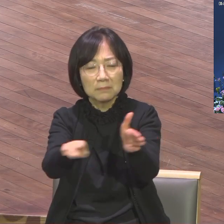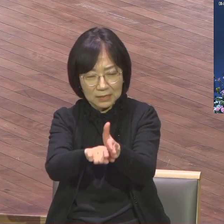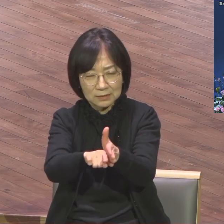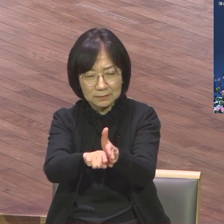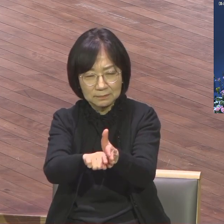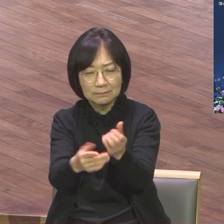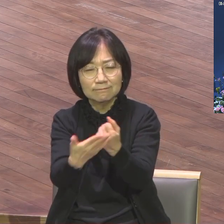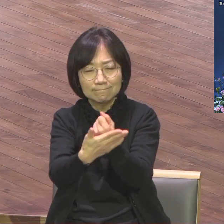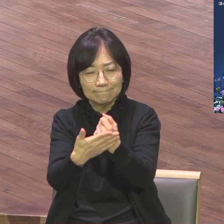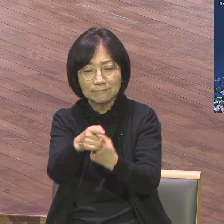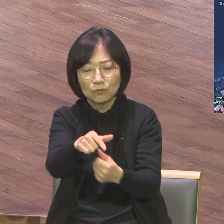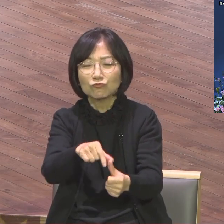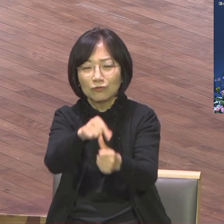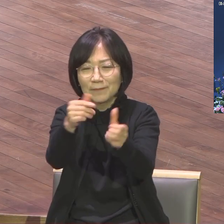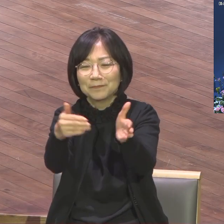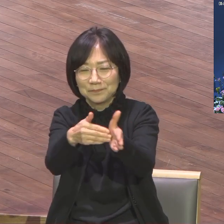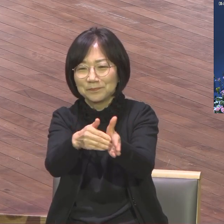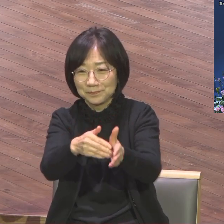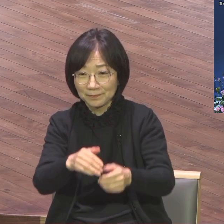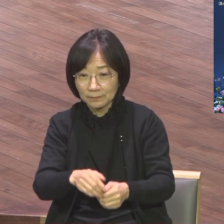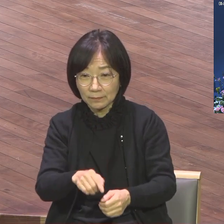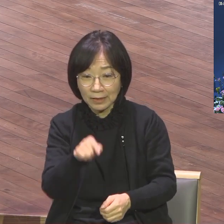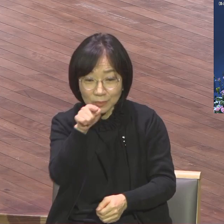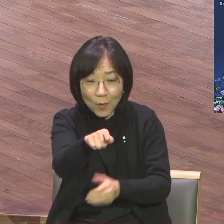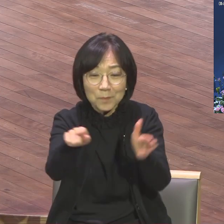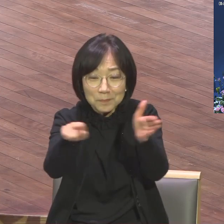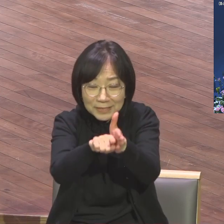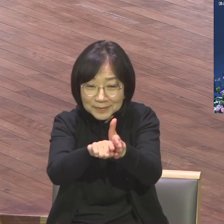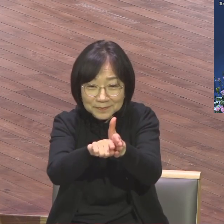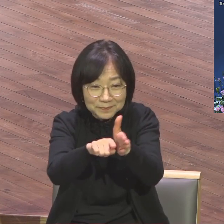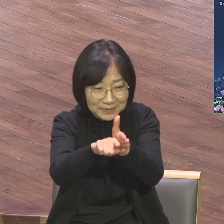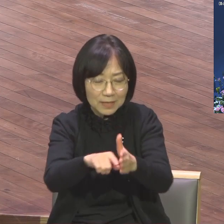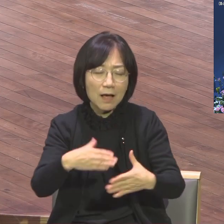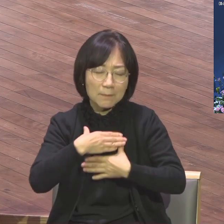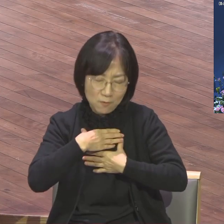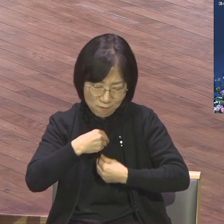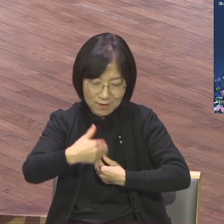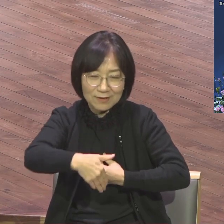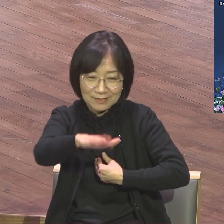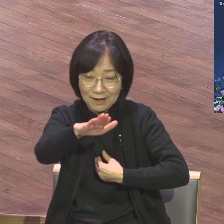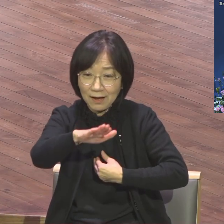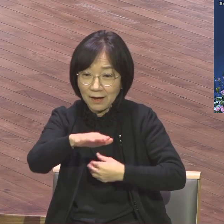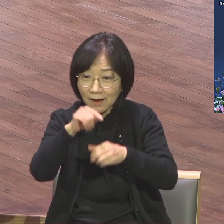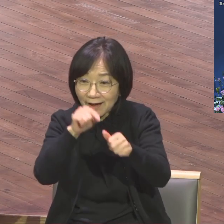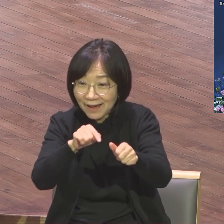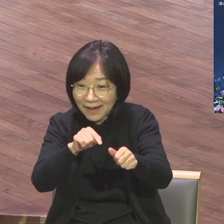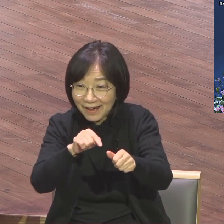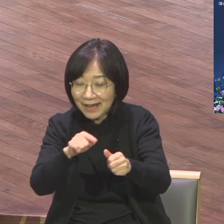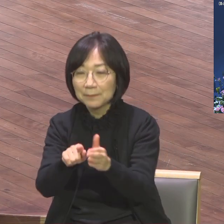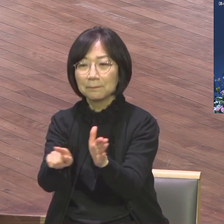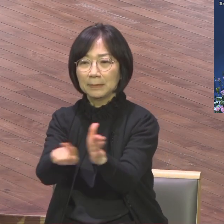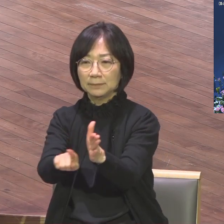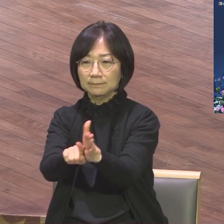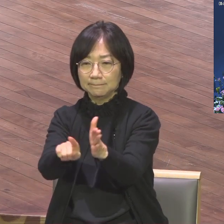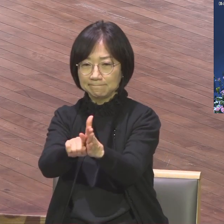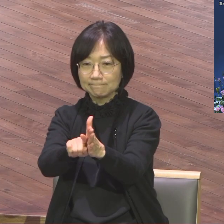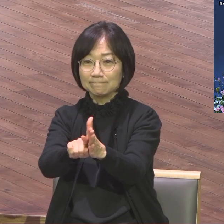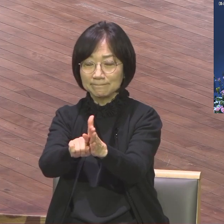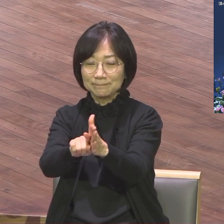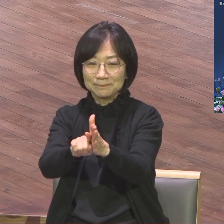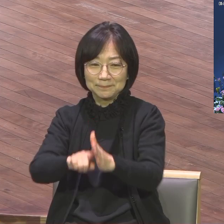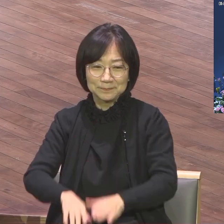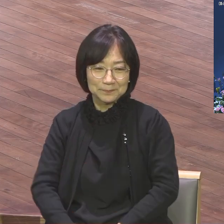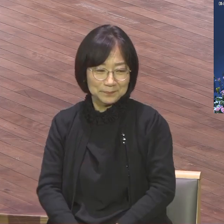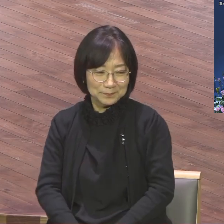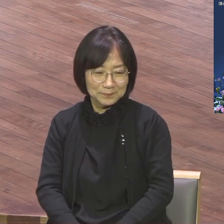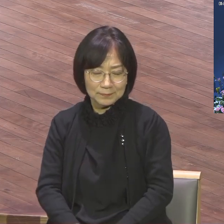믿음이 너를 구원했다고 하잖아요. 너 믿음이 너를 구원했다. 평안히 가라. 그 믿음이 무슨 믿음이었습니까?